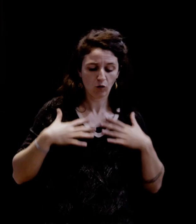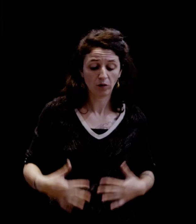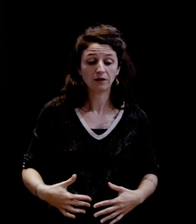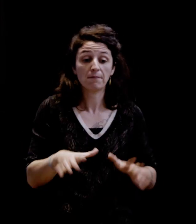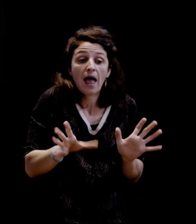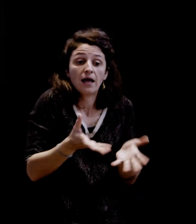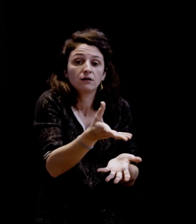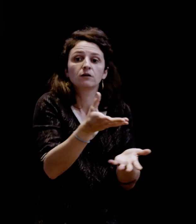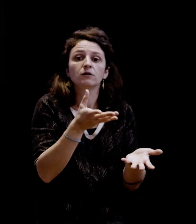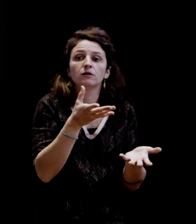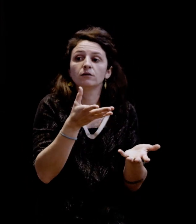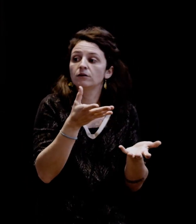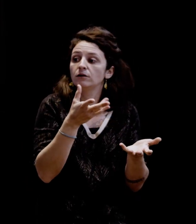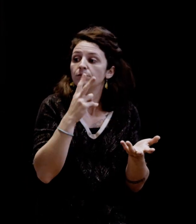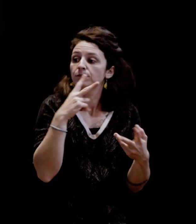et en